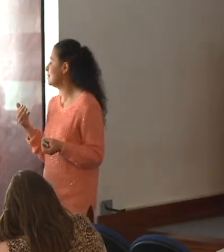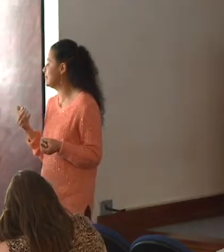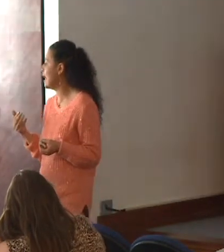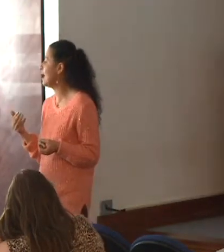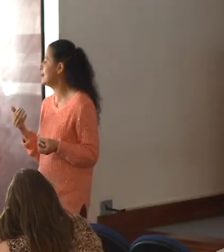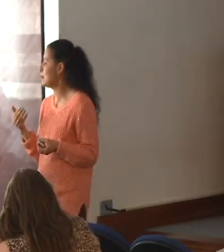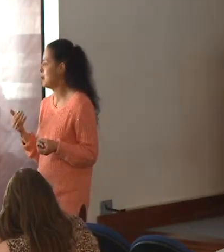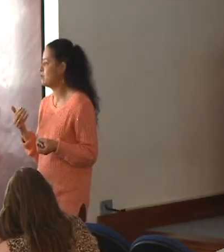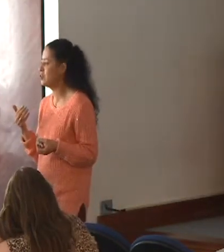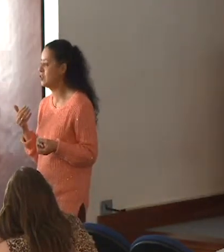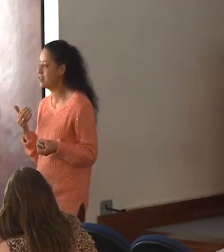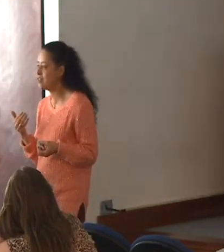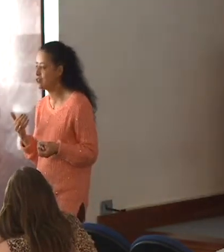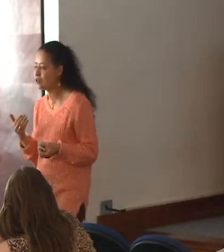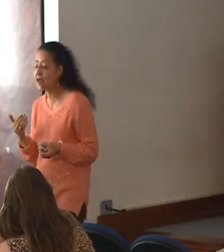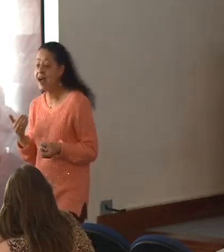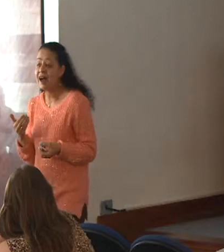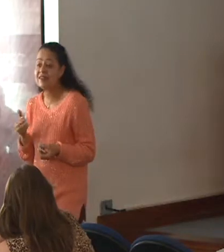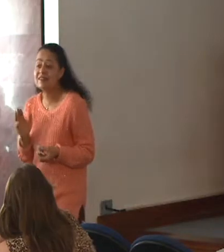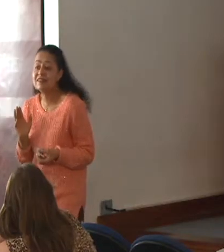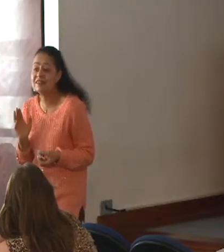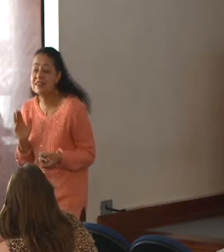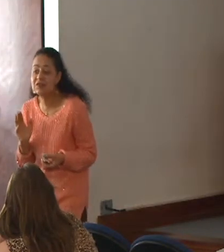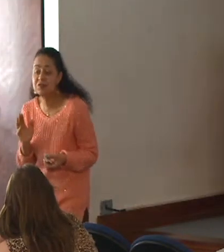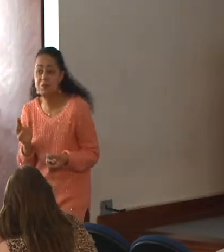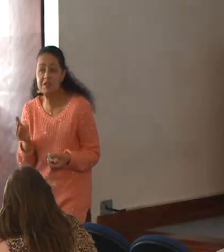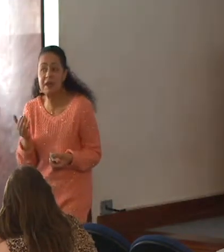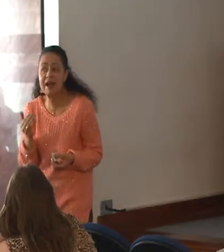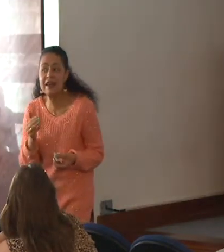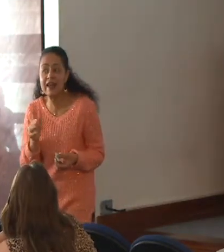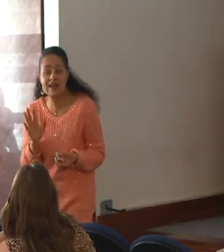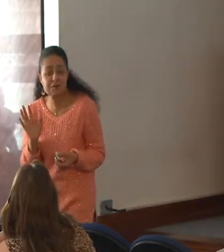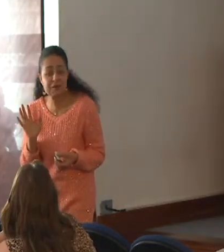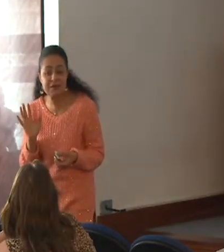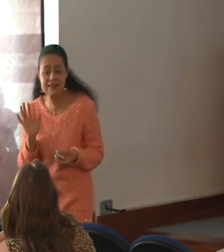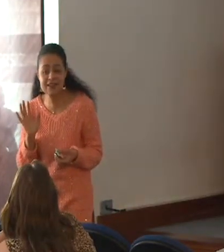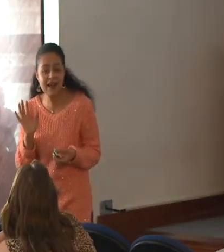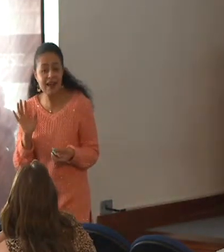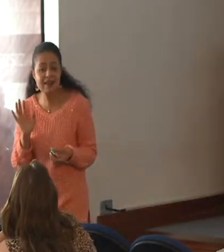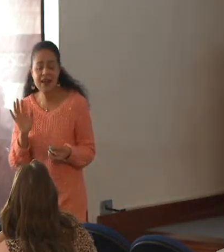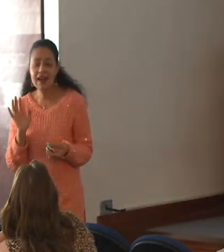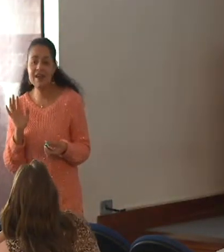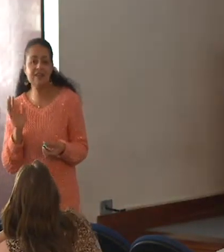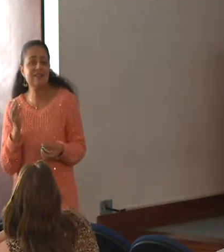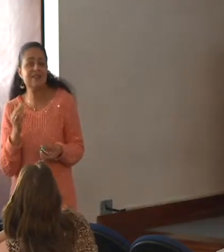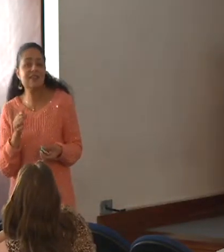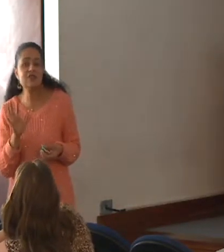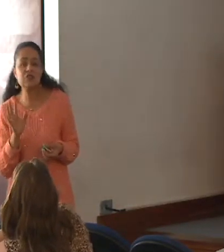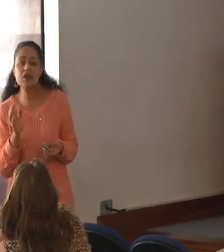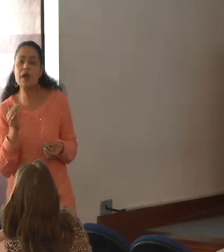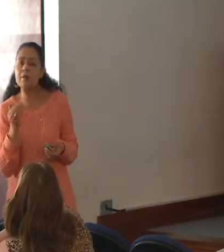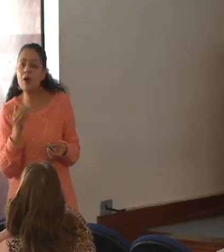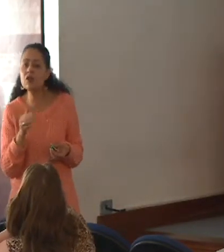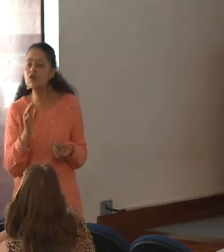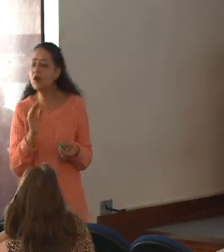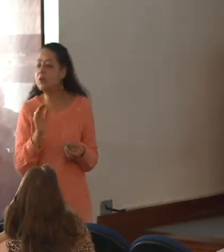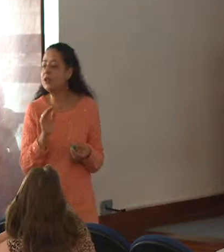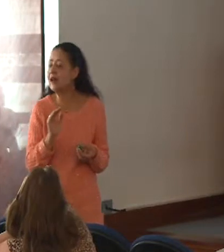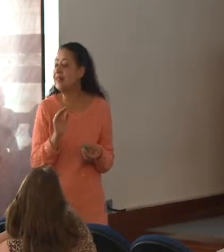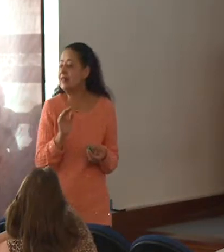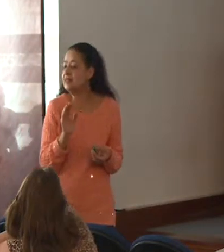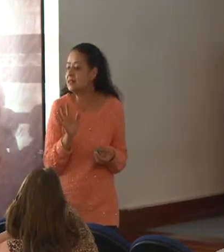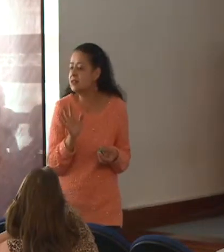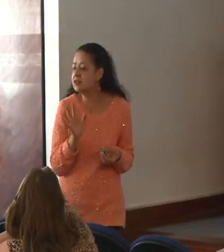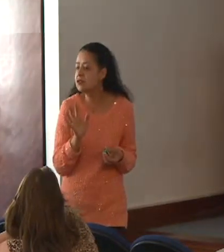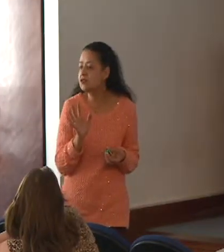estilos de aprendizaje también muy distintos. Al ser distintos, pues habrá canales preferenciales, al ser distintos habrá